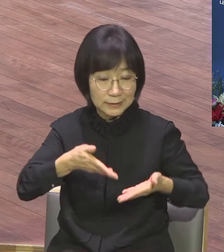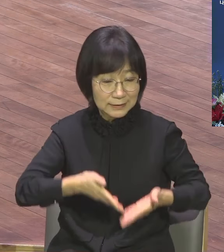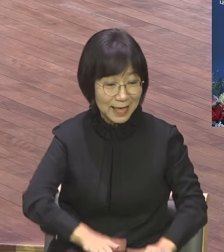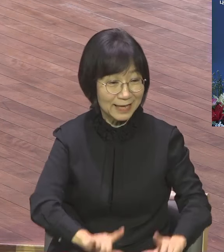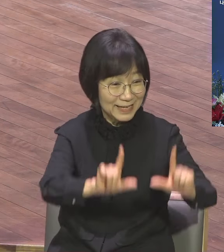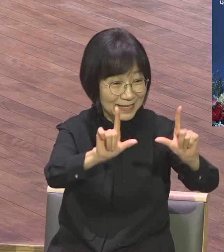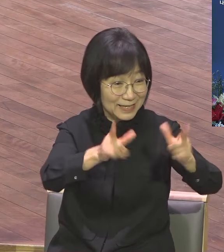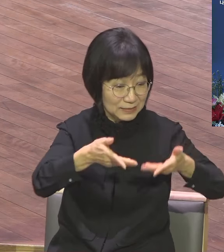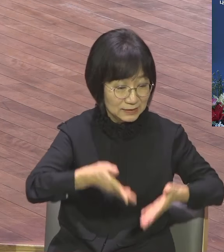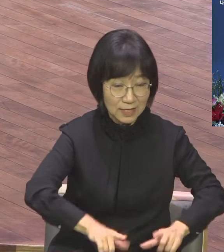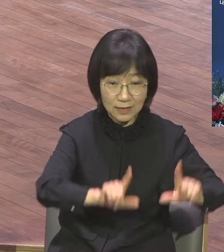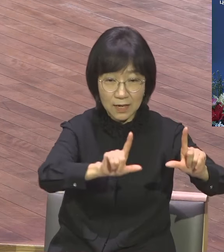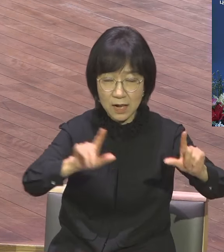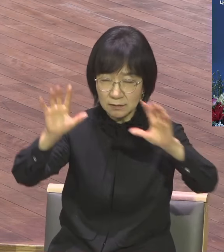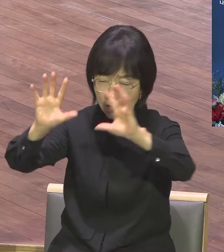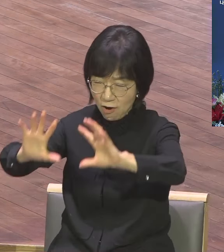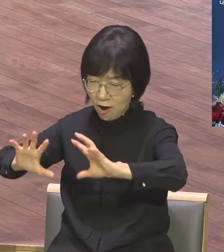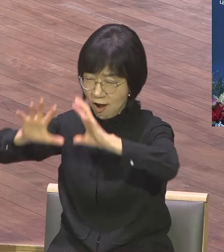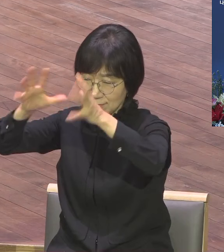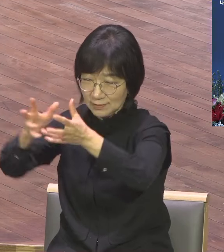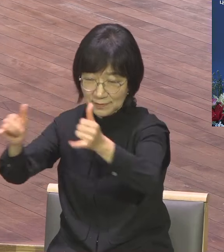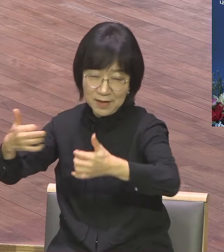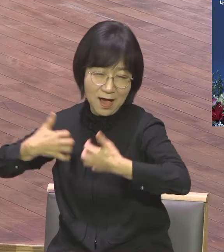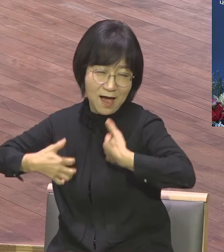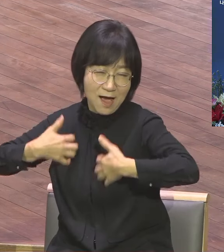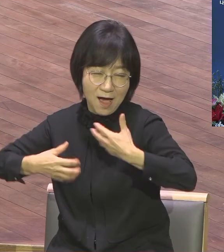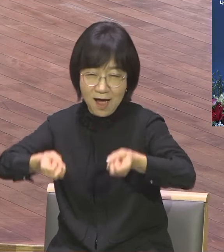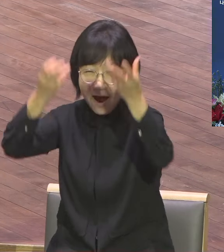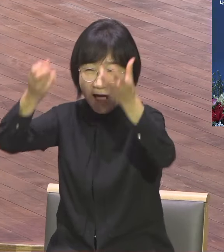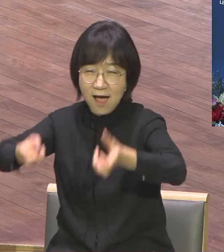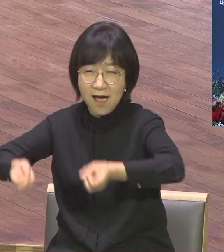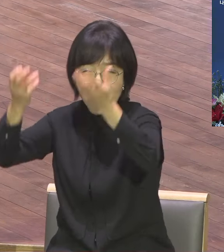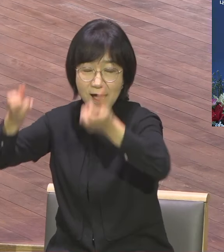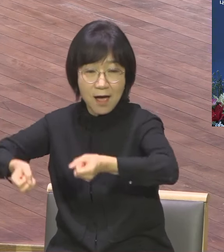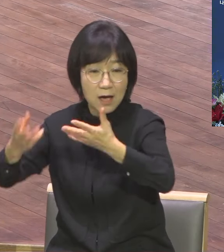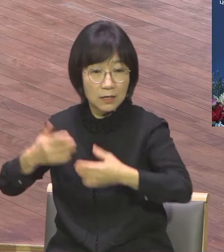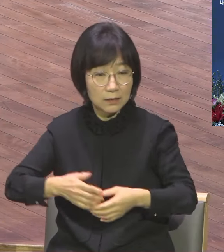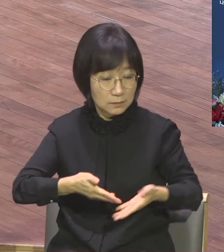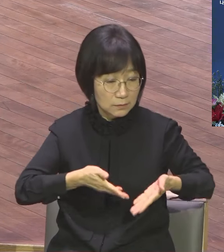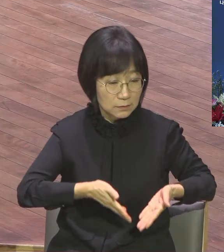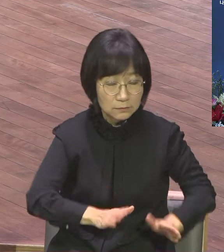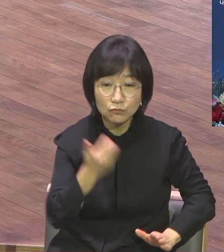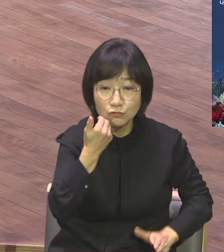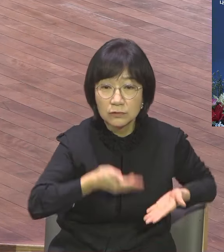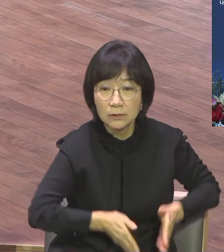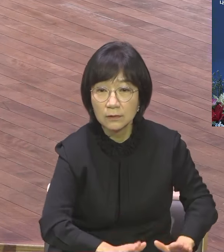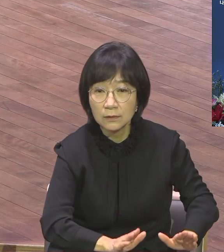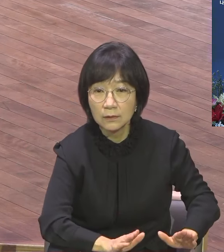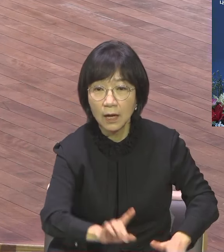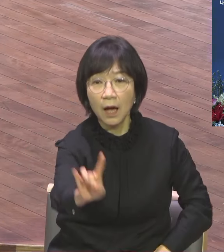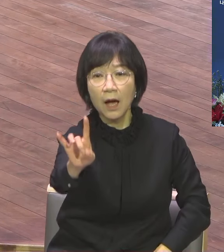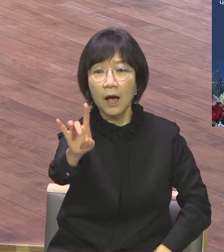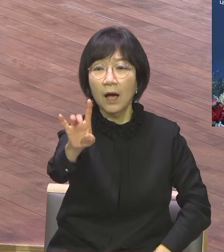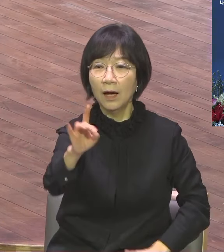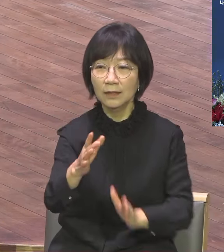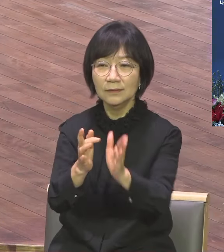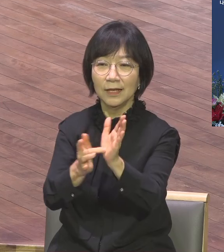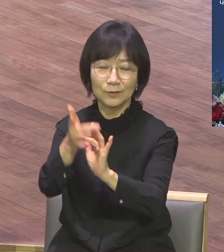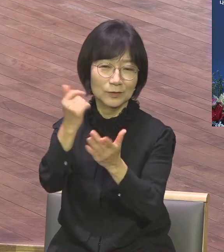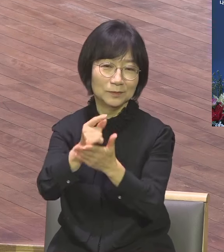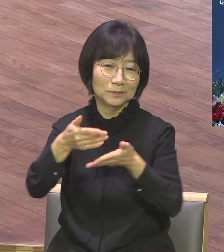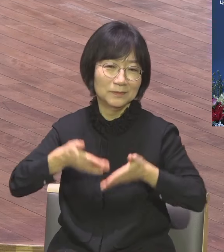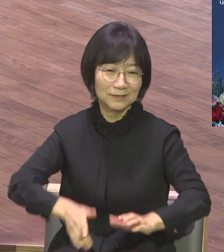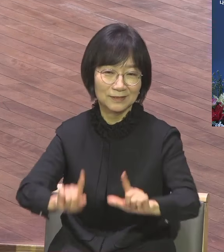세계가 그렇게 축제로 축하하면서 맞이하는 그런 생일이 없어요. 예수님